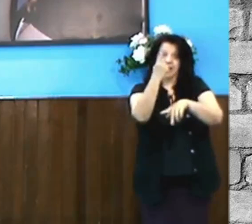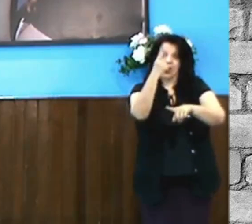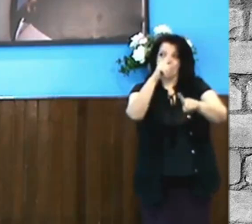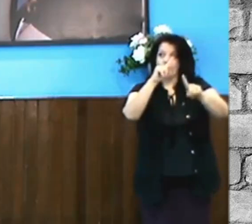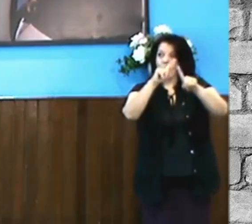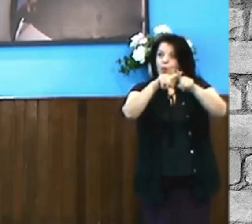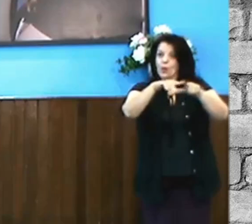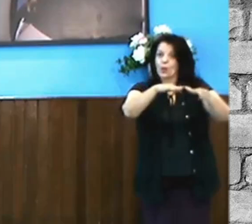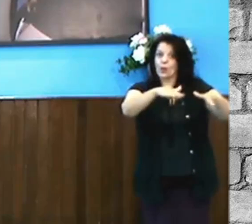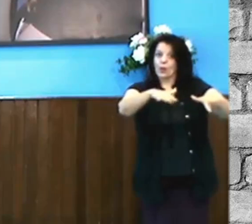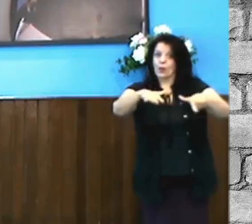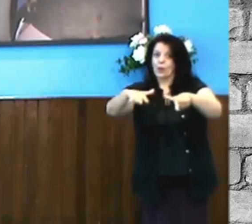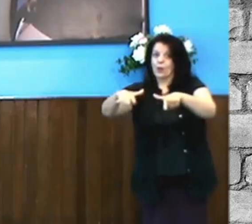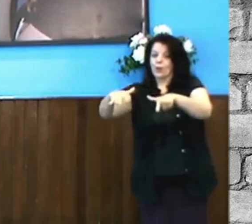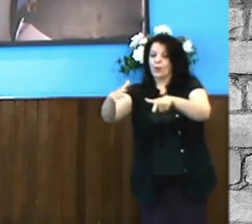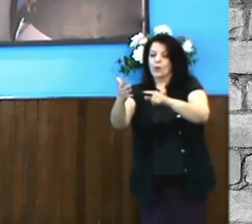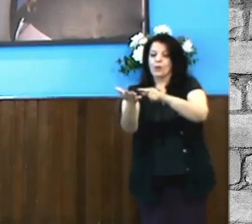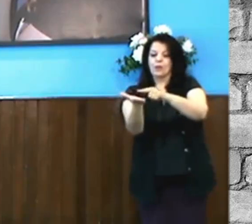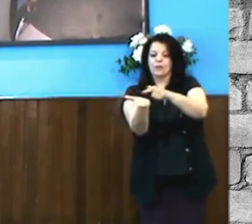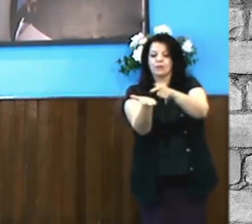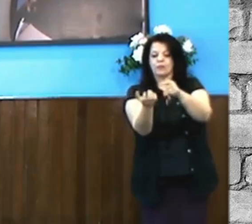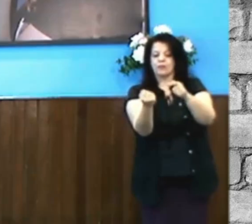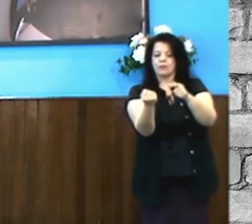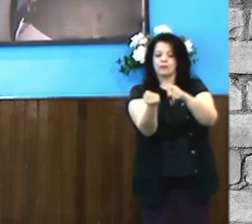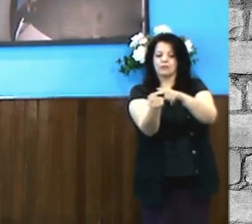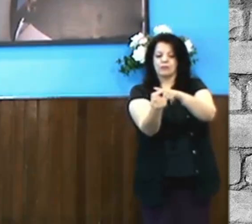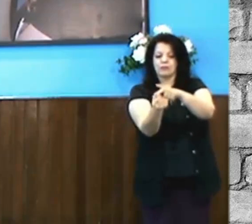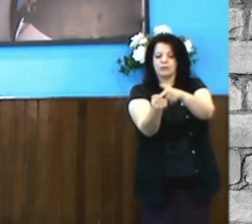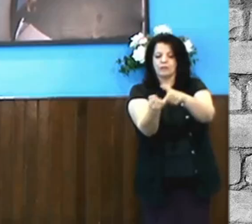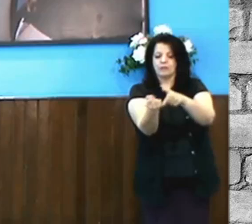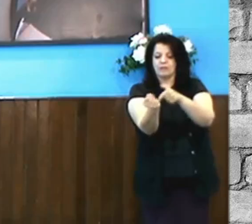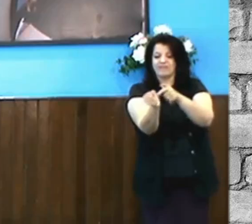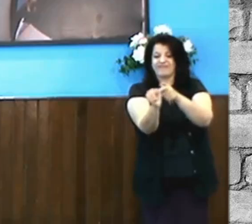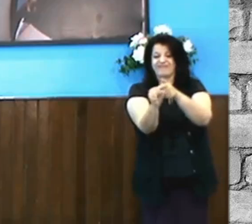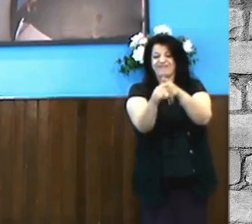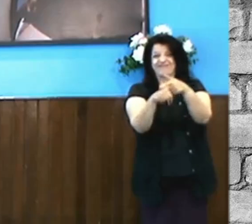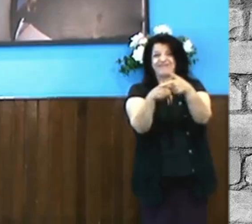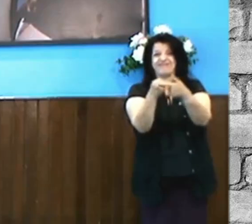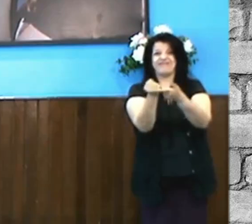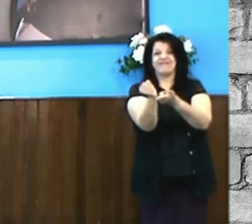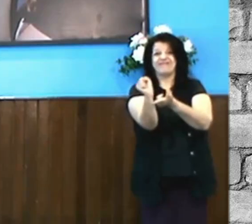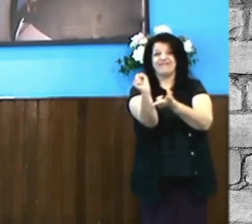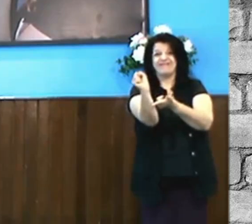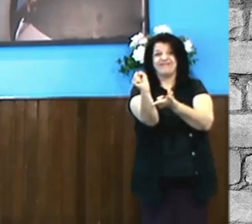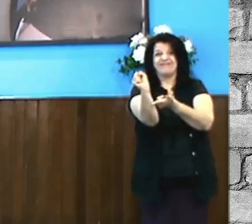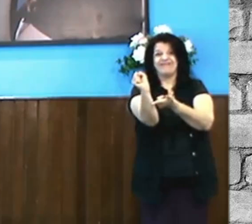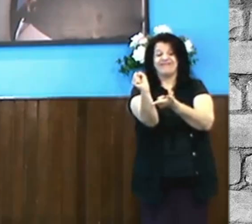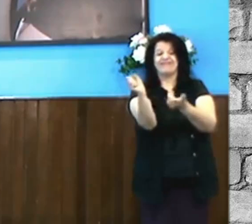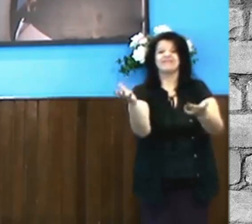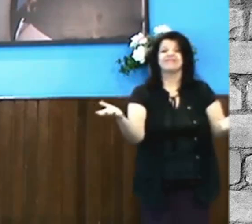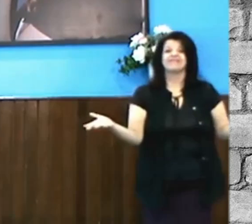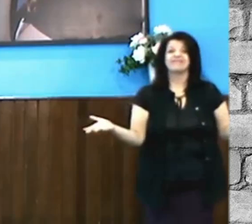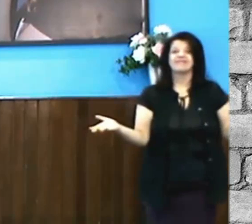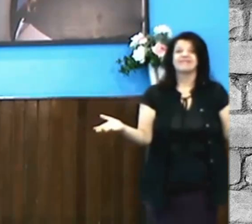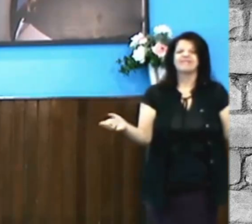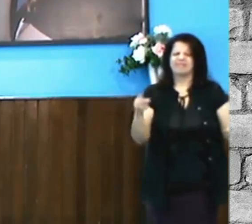só. Uma porção do tamanho da sua mão fechada. Eu falei, eu quero fechar minha mão para outra coisa nesse momento. Que